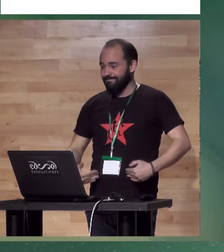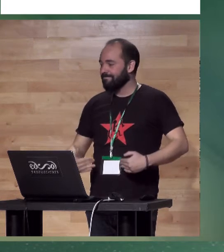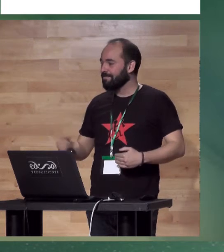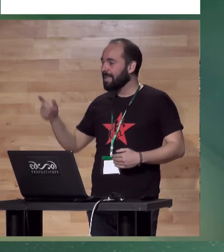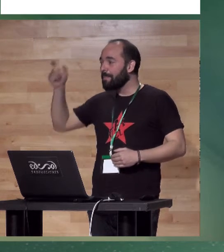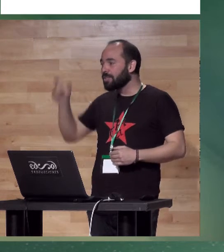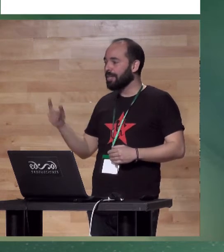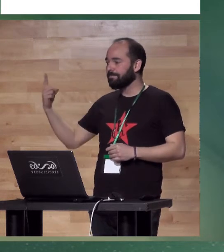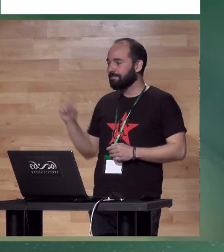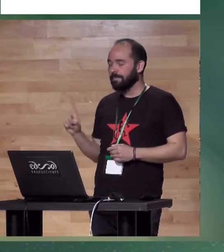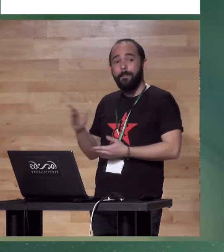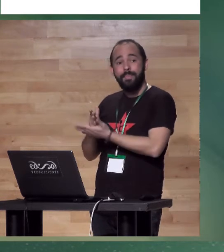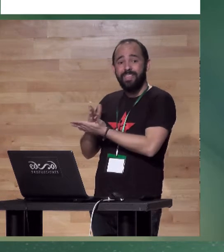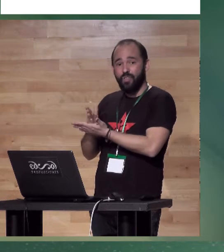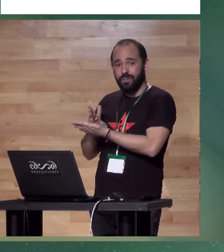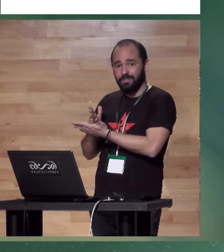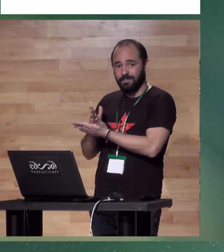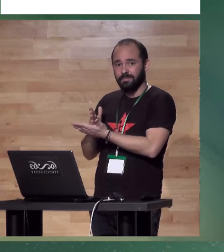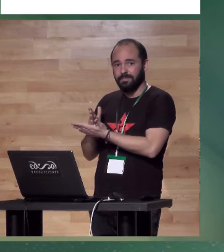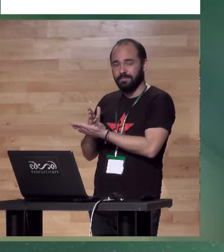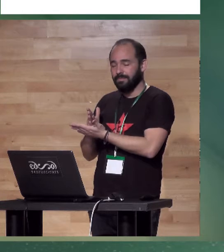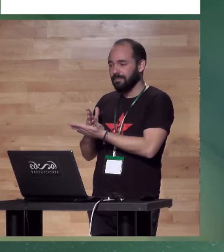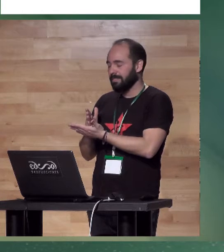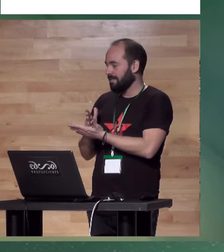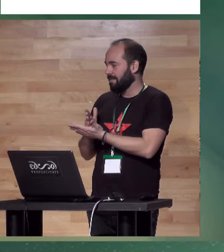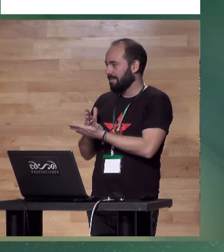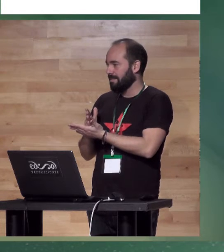Bueno, una persona sordociega, yo en este caso, se me acerca a